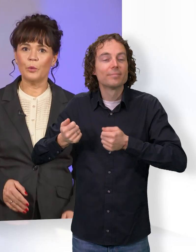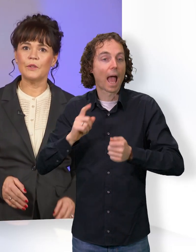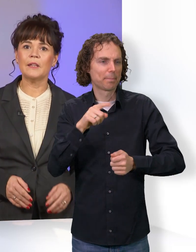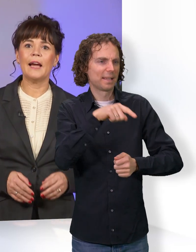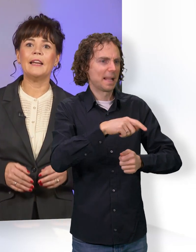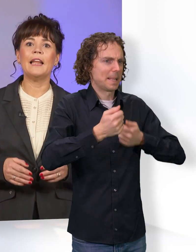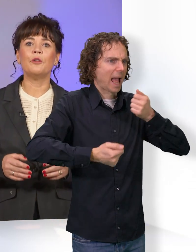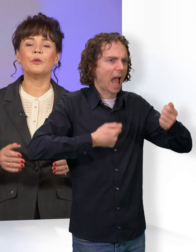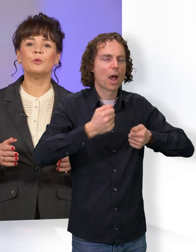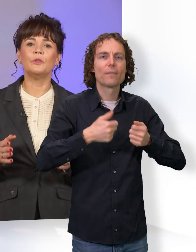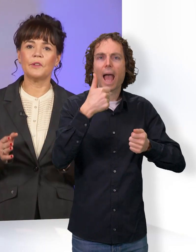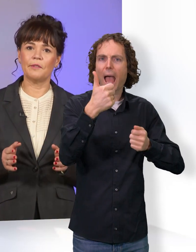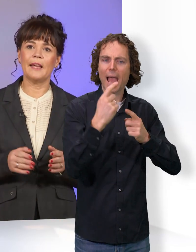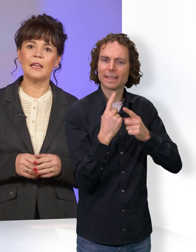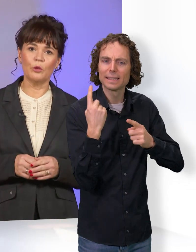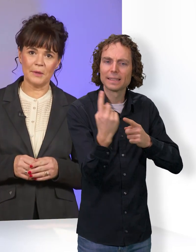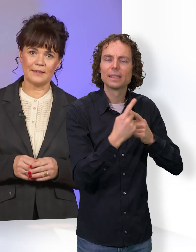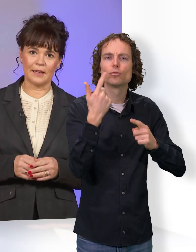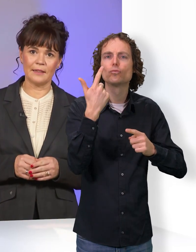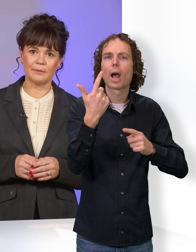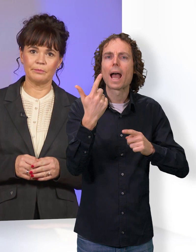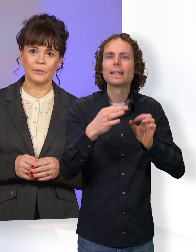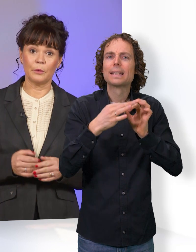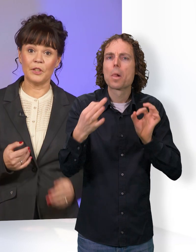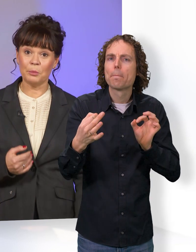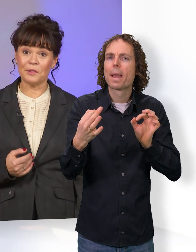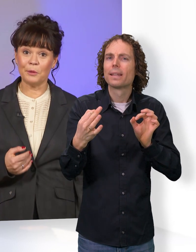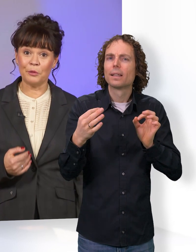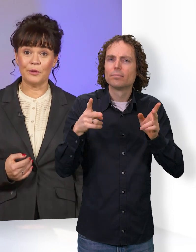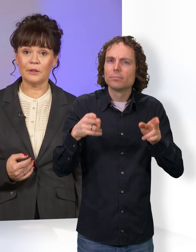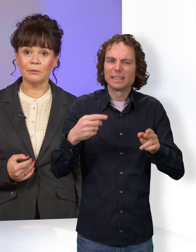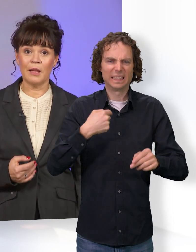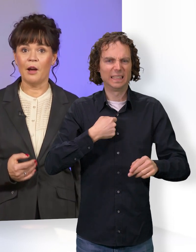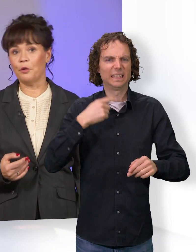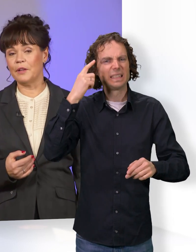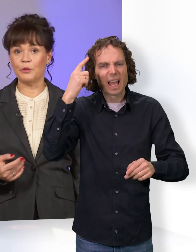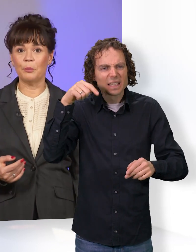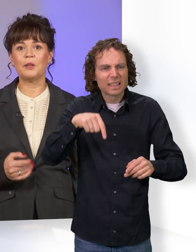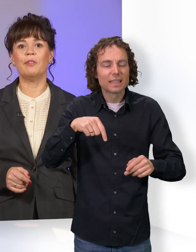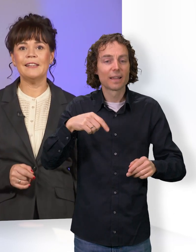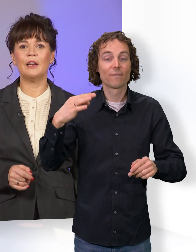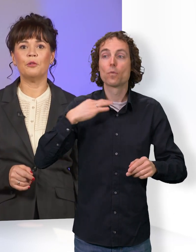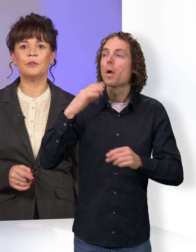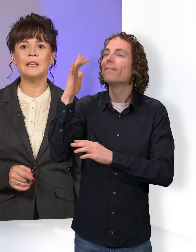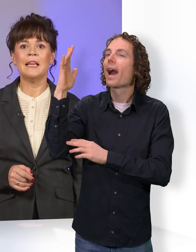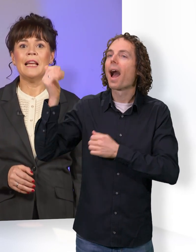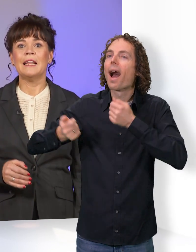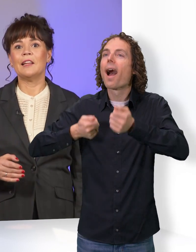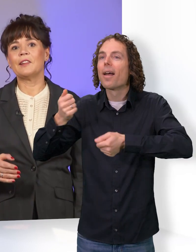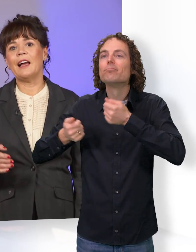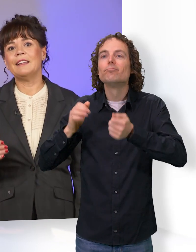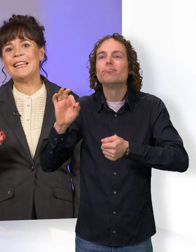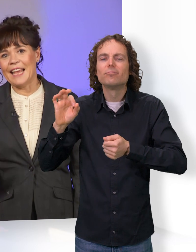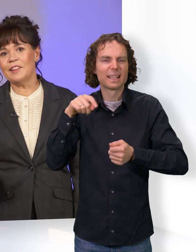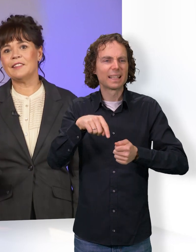eine Runde eine Länge von gut 2 Kilometern hat. Und ich persönlich finde, auch wenn ich für mich im Wald laufe,